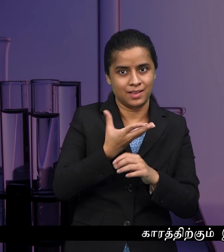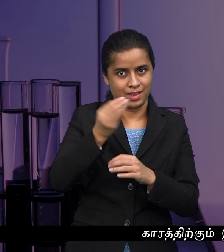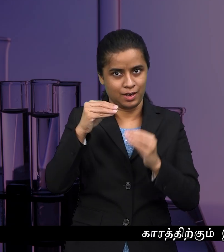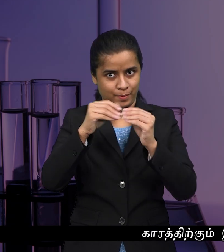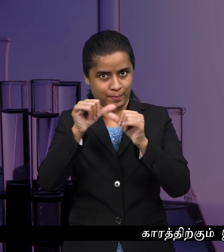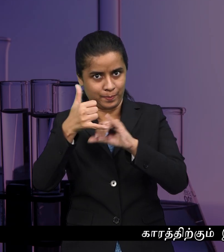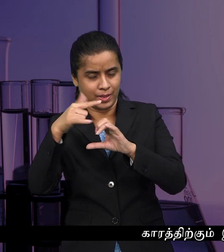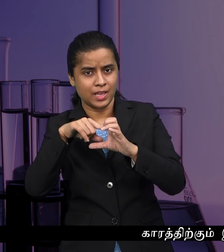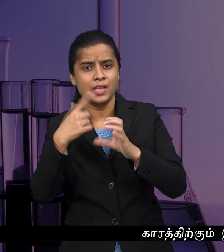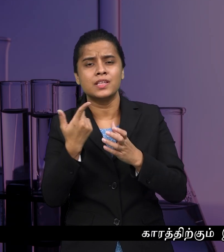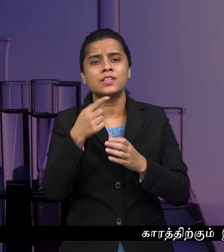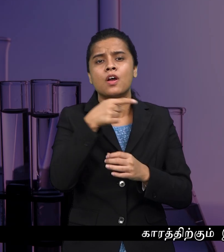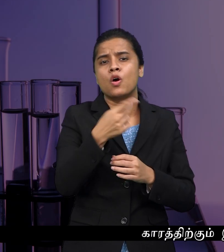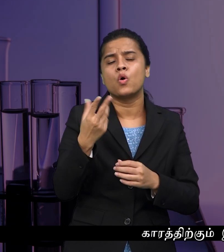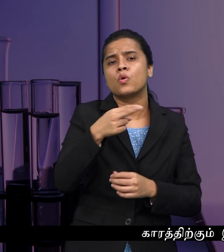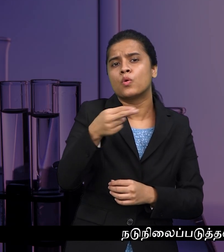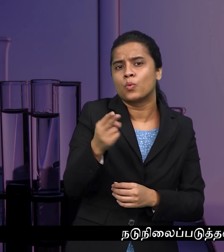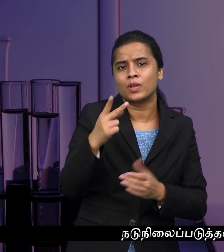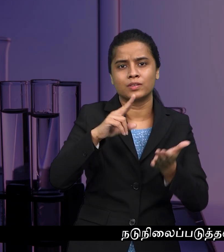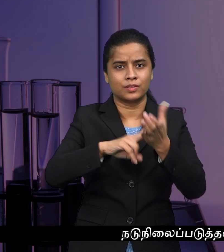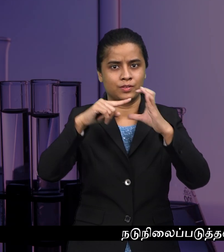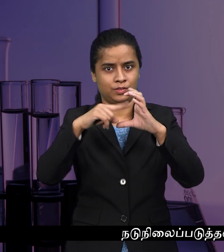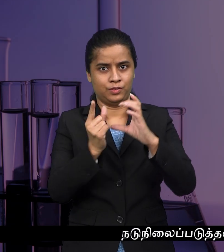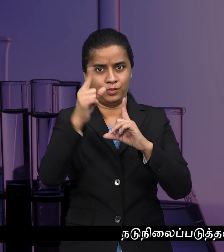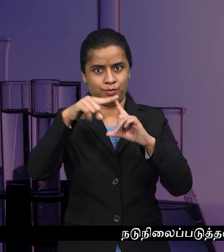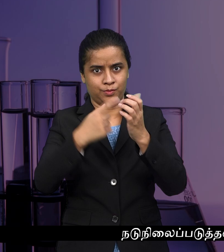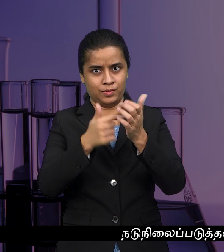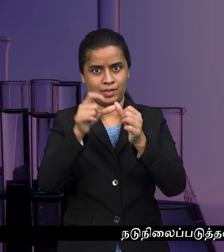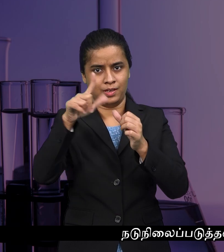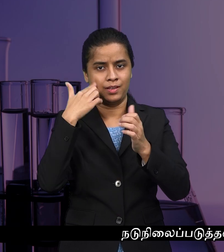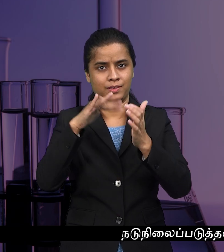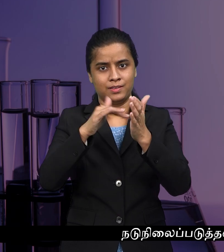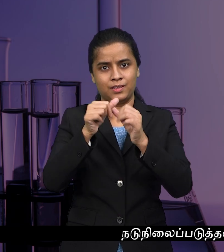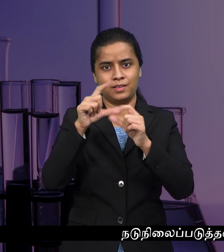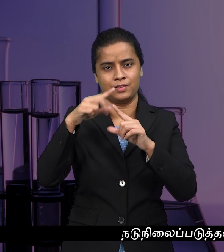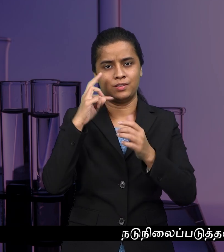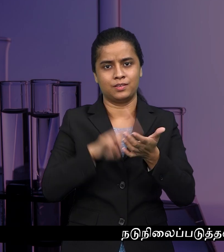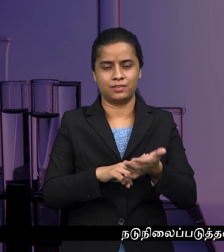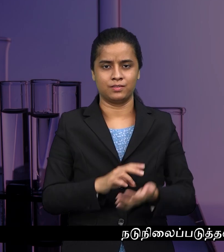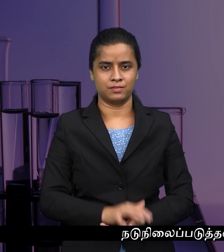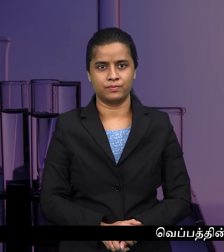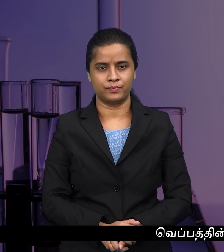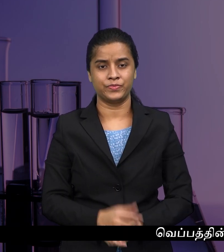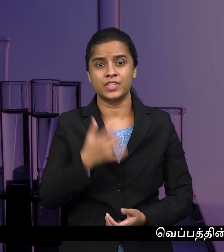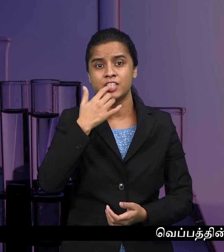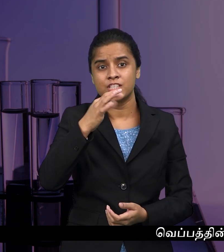காரத்திற்கும் இடையேயான எதிர்வினை நடுநிலைப்படுத்தல் என்று அழைக்கப்படுகிறது. வெப்பத்தின்